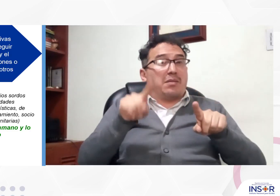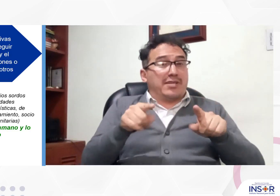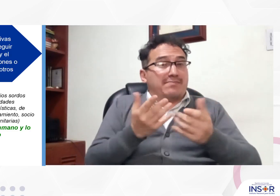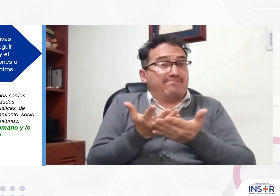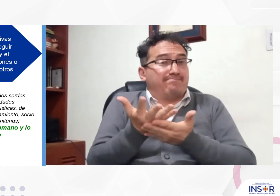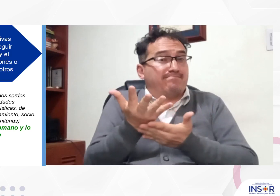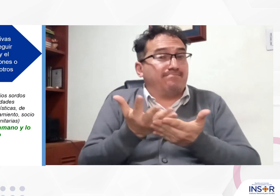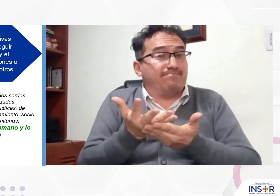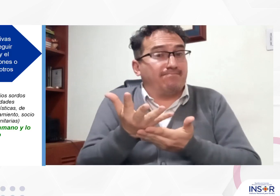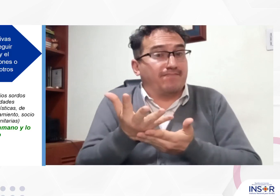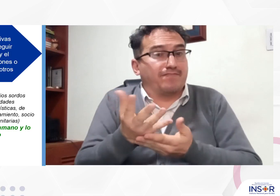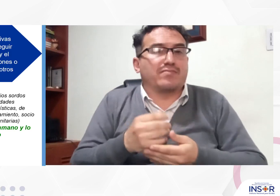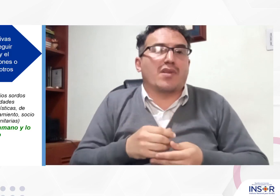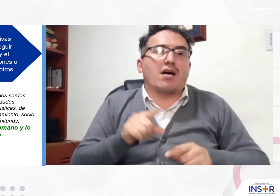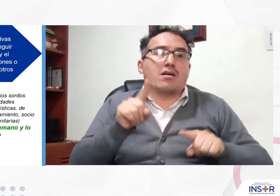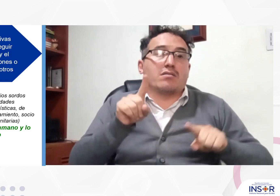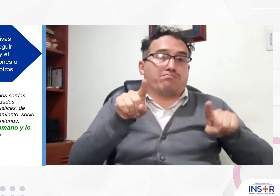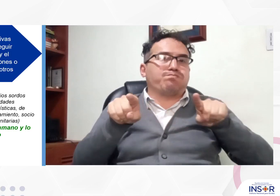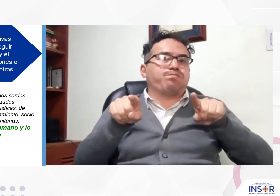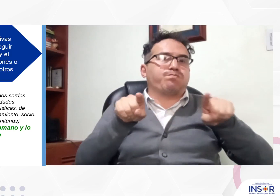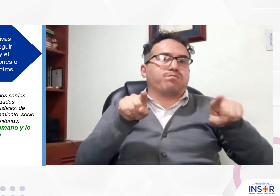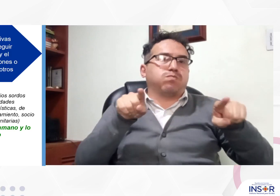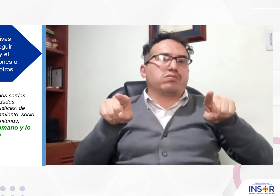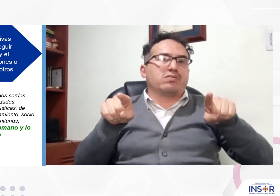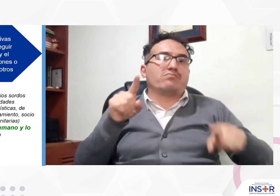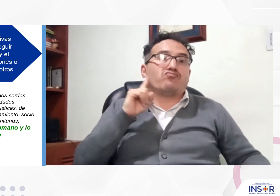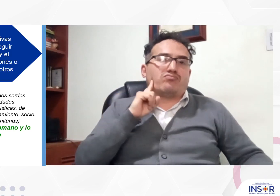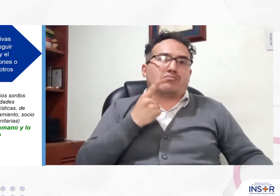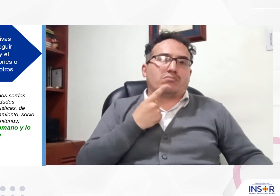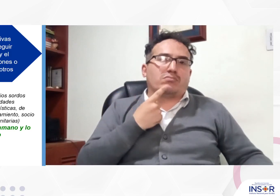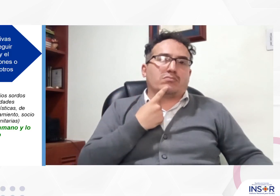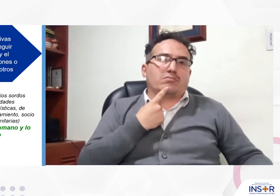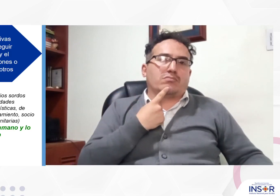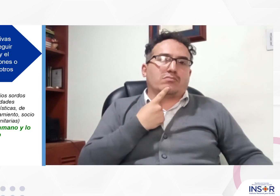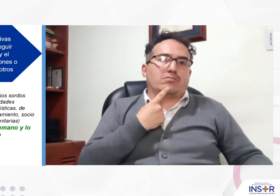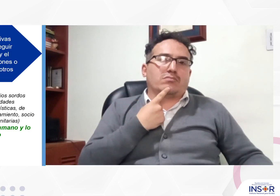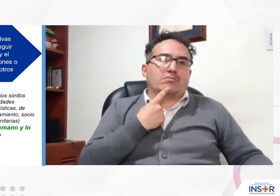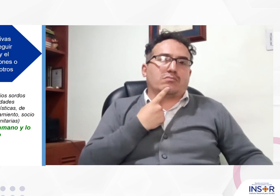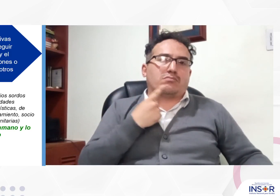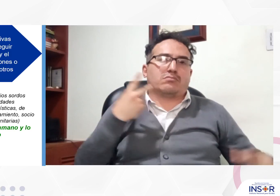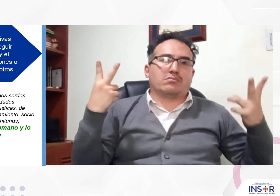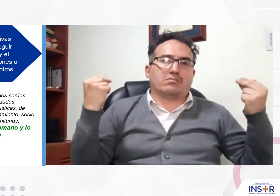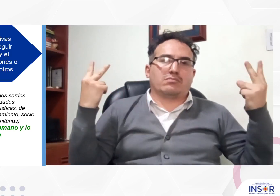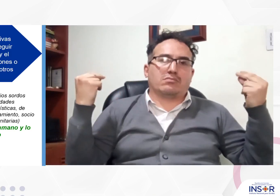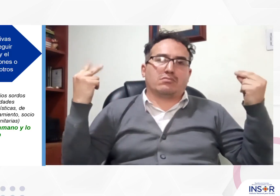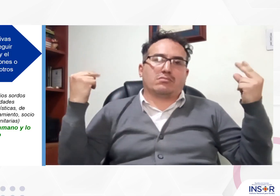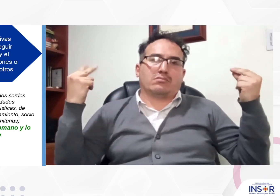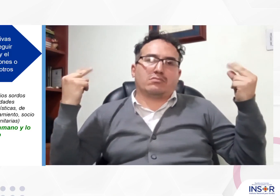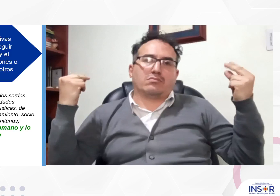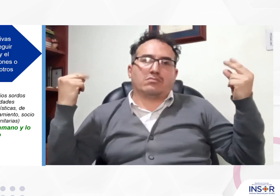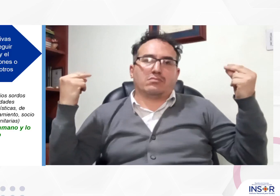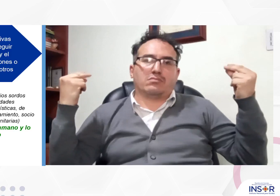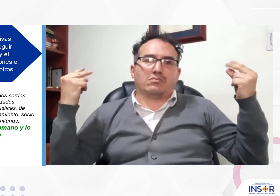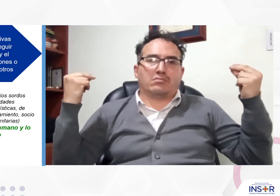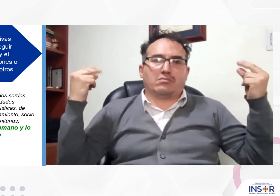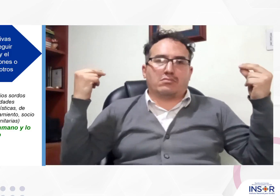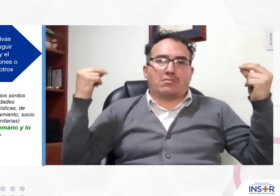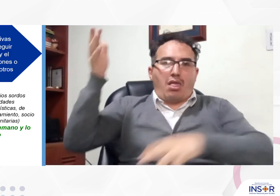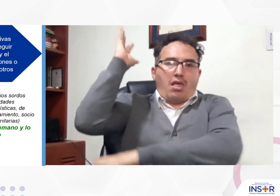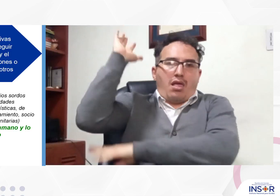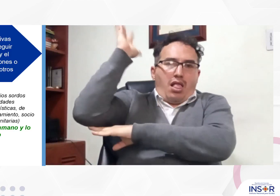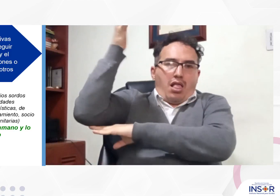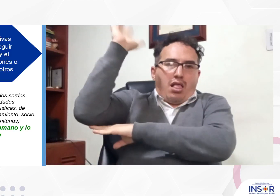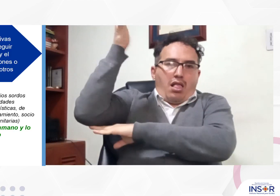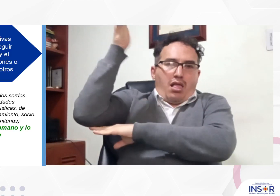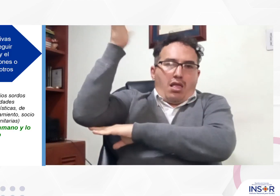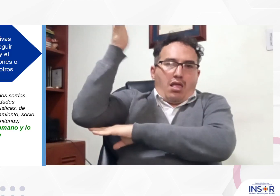Importante también, y aquí entra mi sugerencia, es que para las personas sordas que no seamos